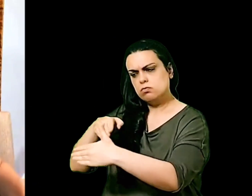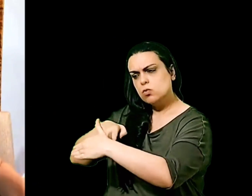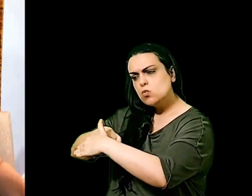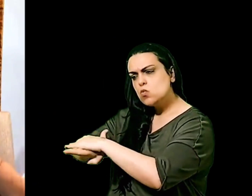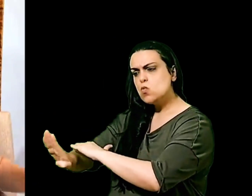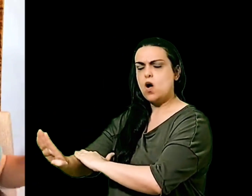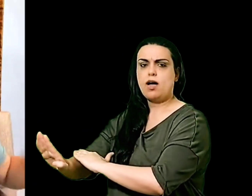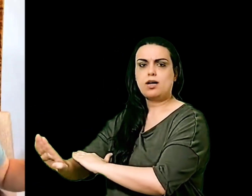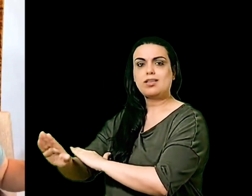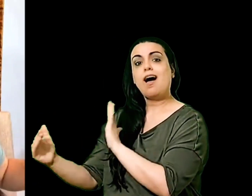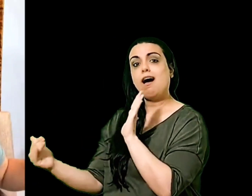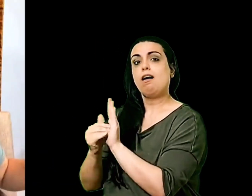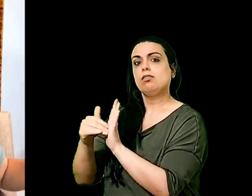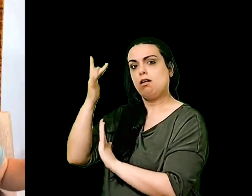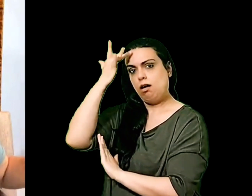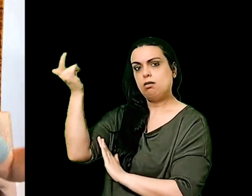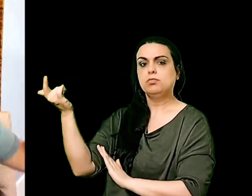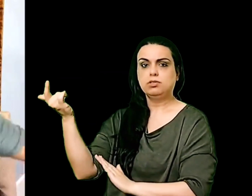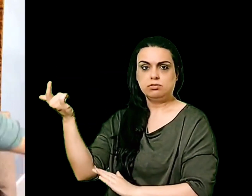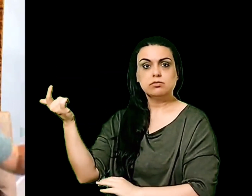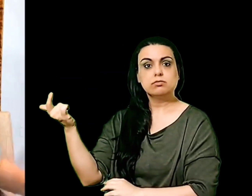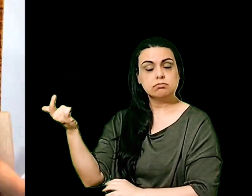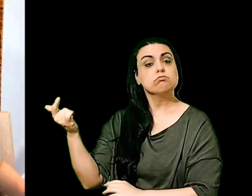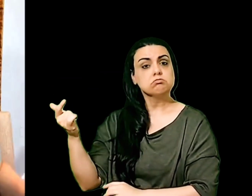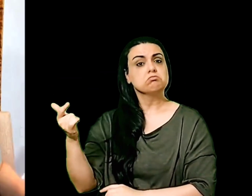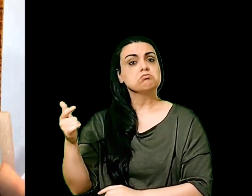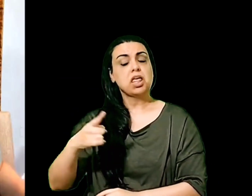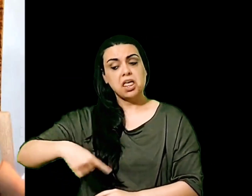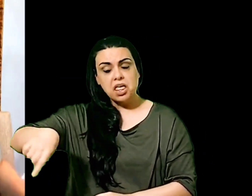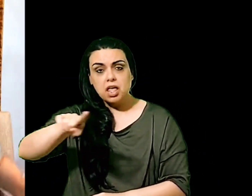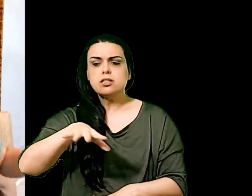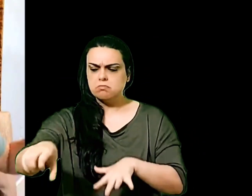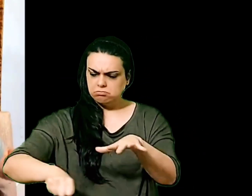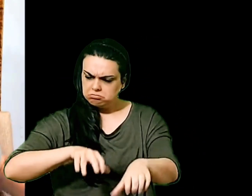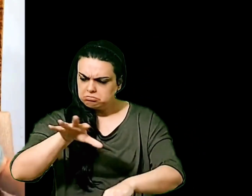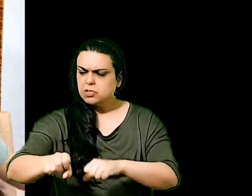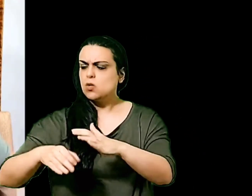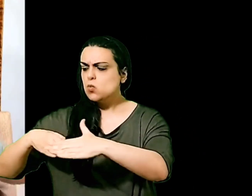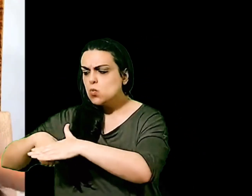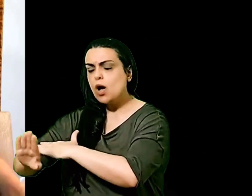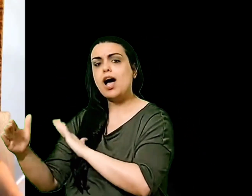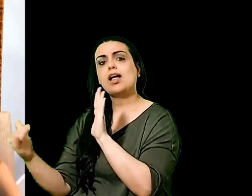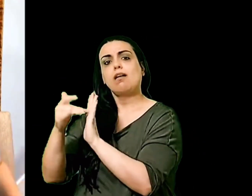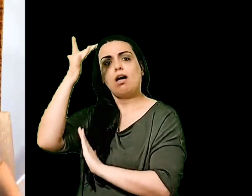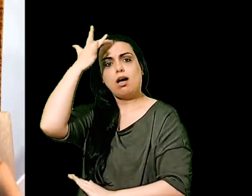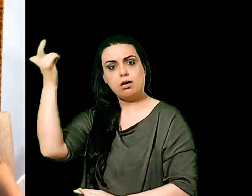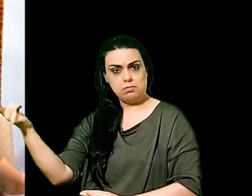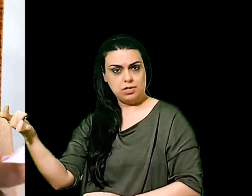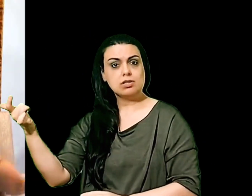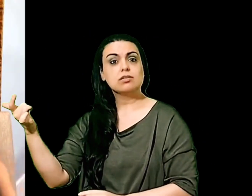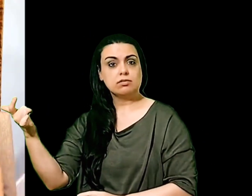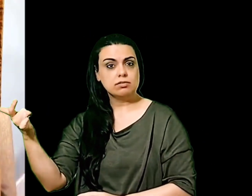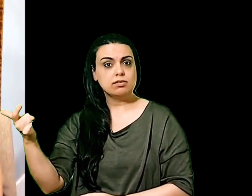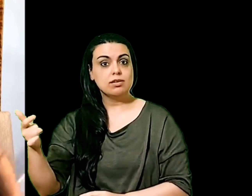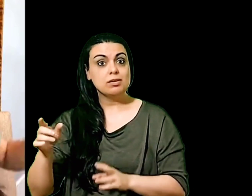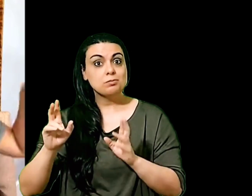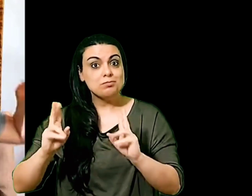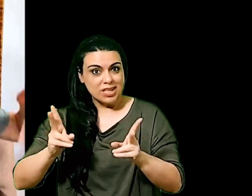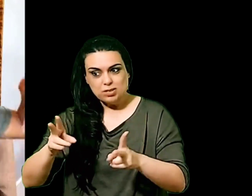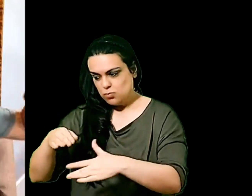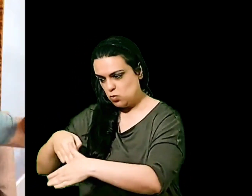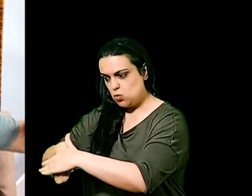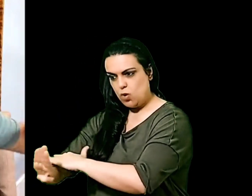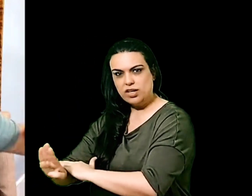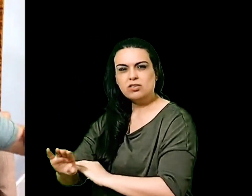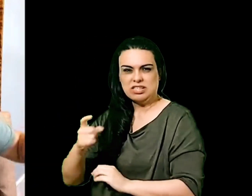que restar, guardai até pela manhã. E eles guardaram até a manhã seguinte, conforme Moisés ordenara.